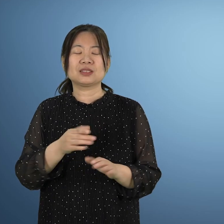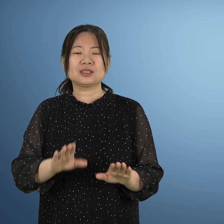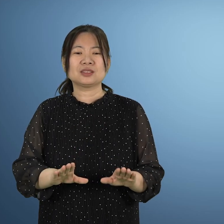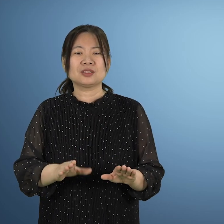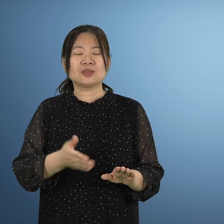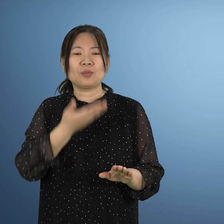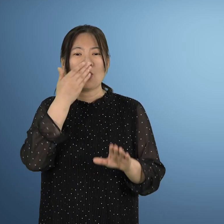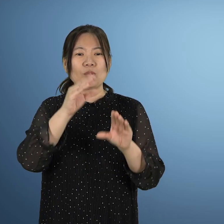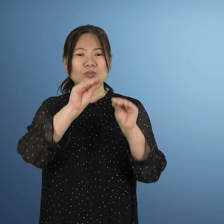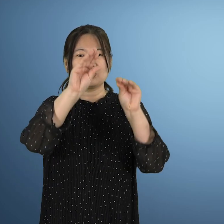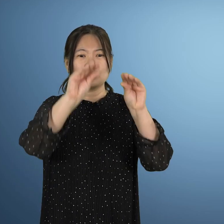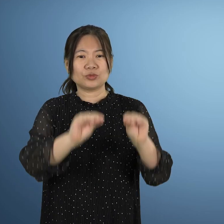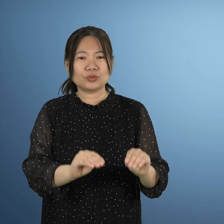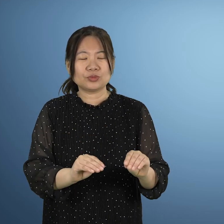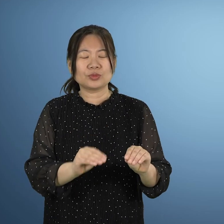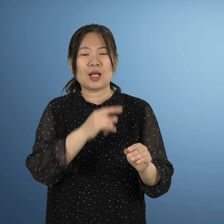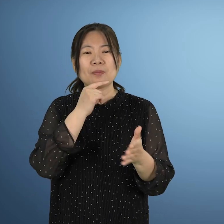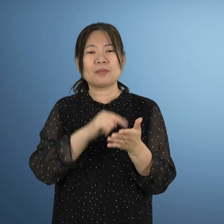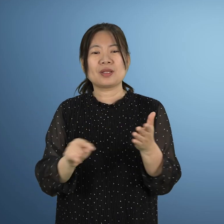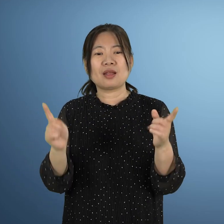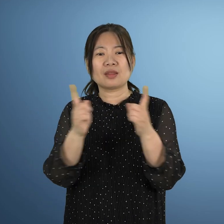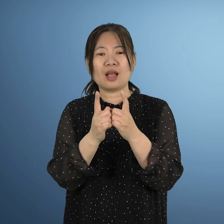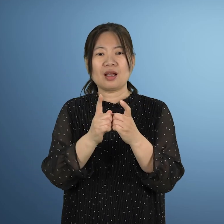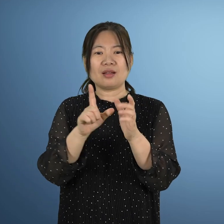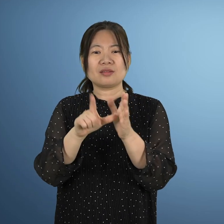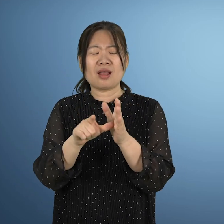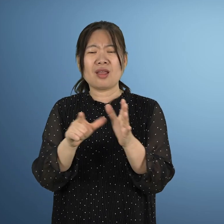모여봐. 네 생각에는